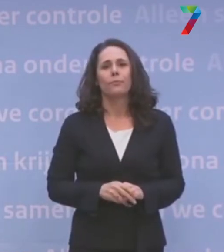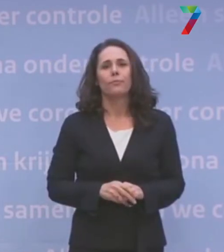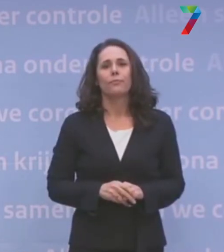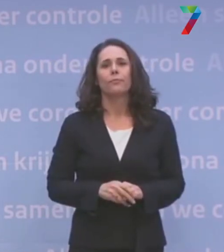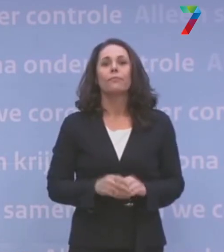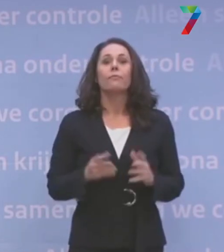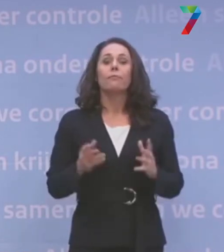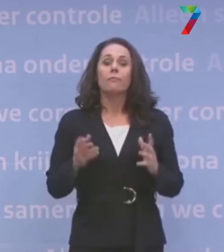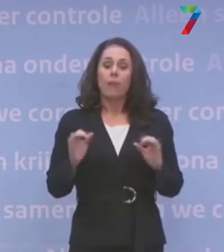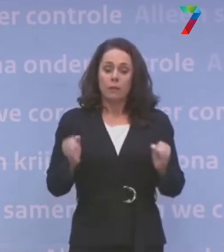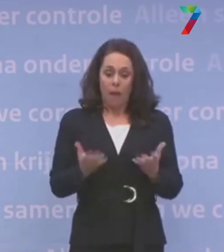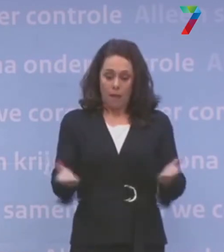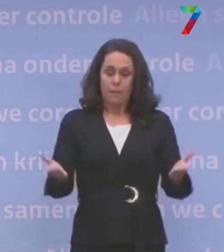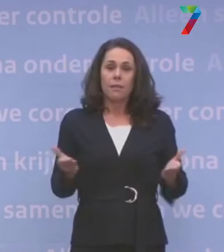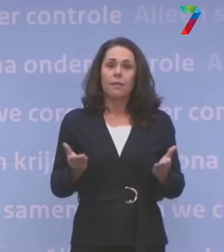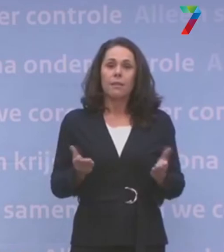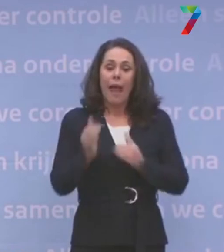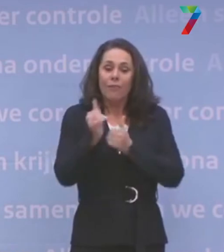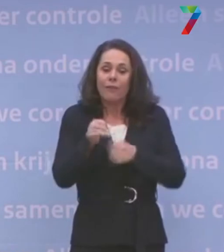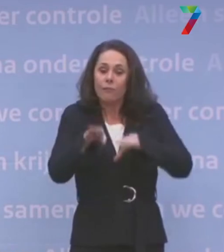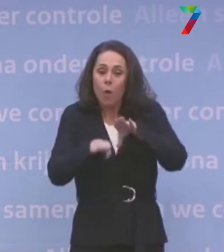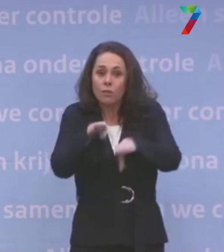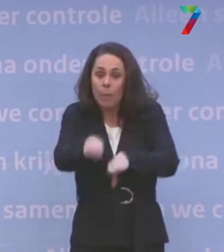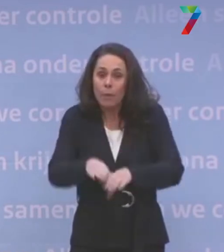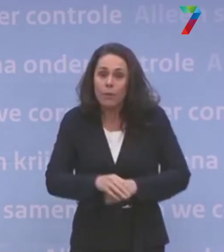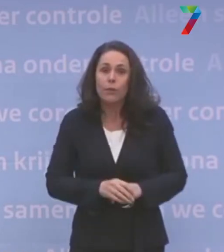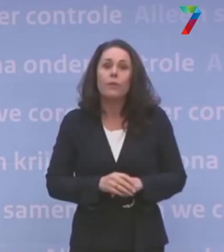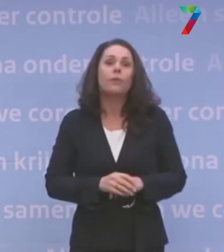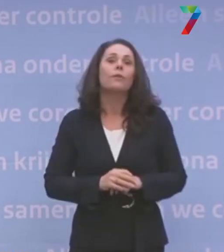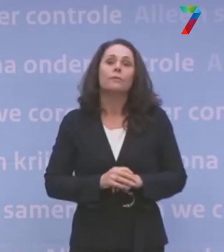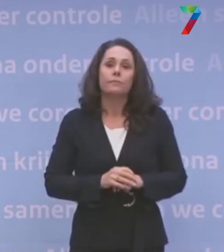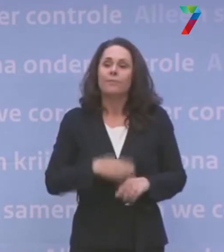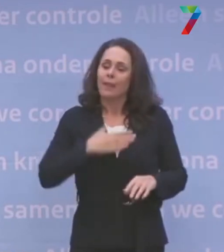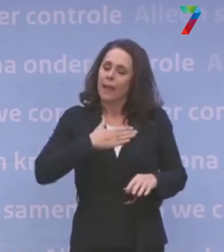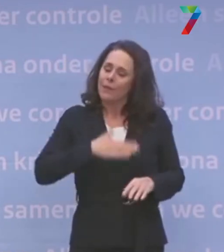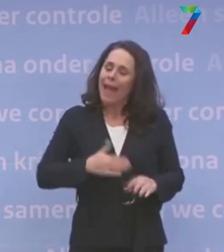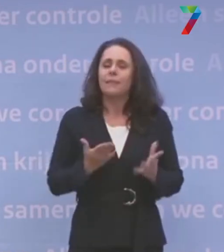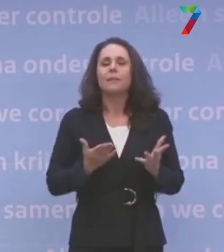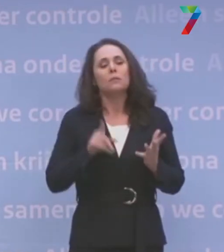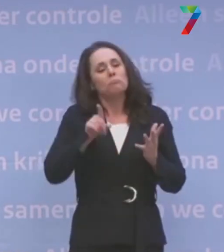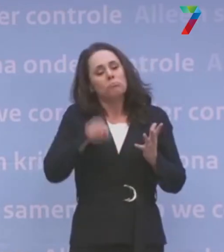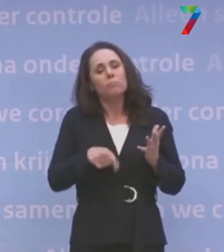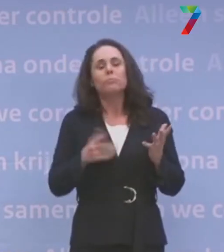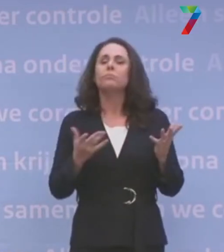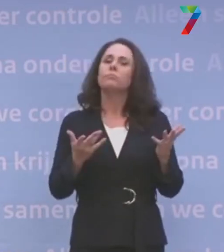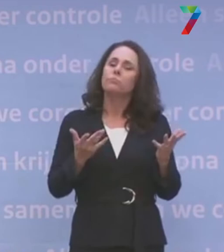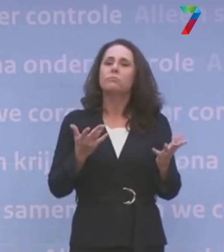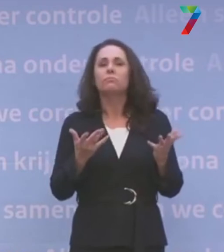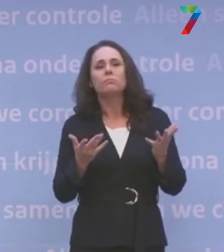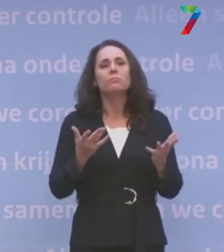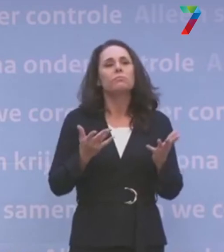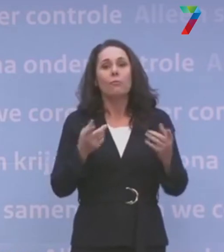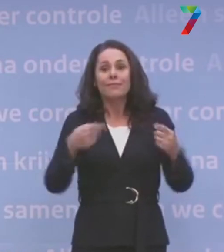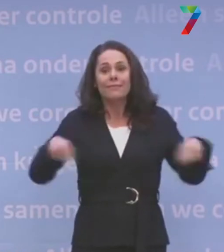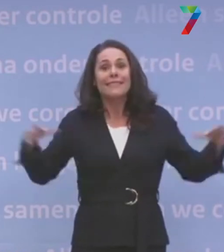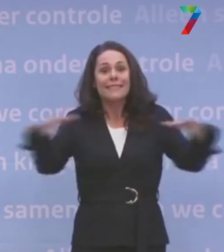Wanneer dat het geval is, wanneer we weer vervolgstappen zouden kunnen zetten, is uiteindelijk afhankelijk van de vraag of we inderdaad met elkaar